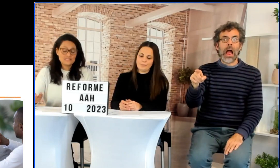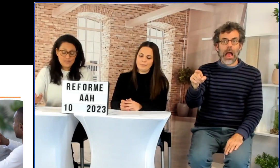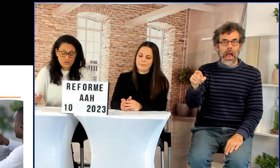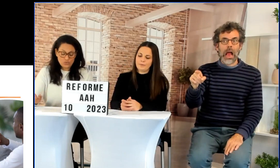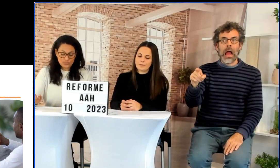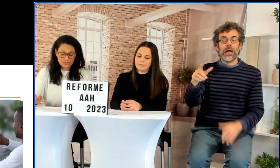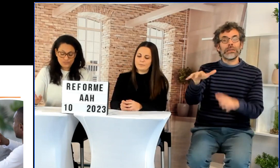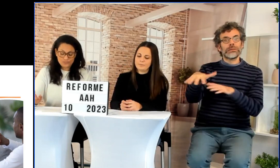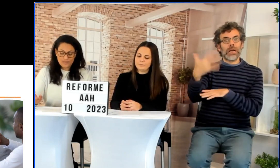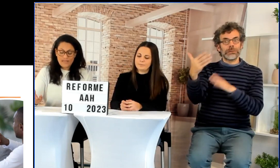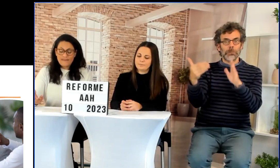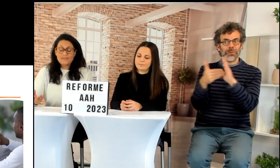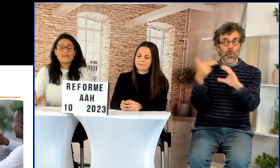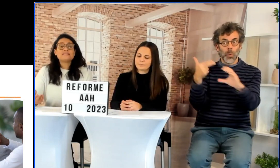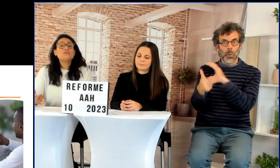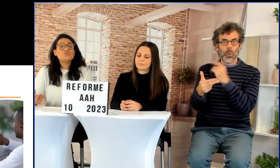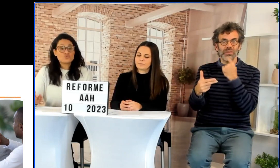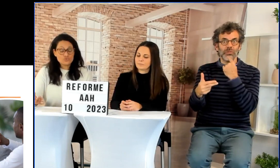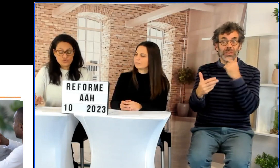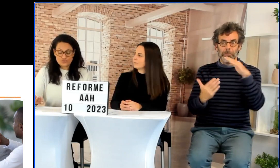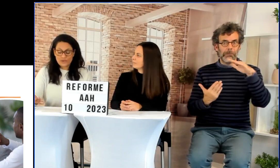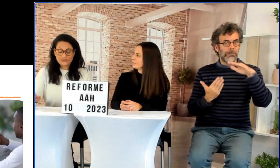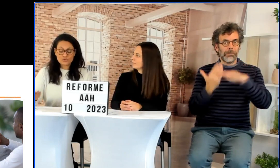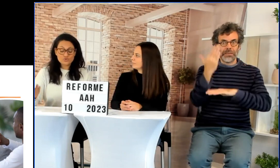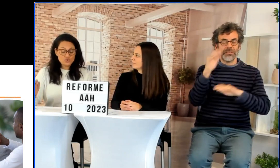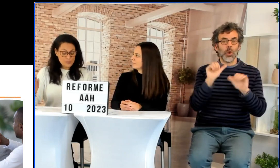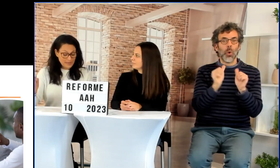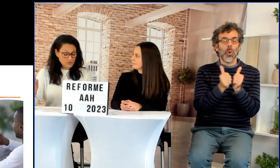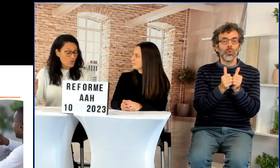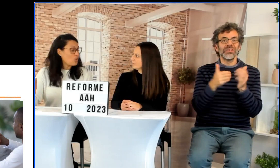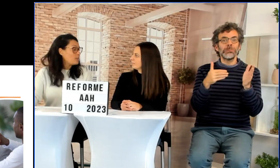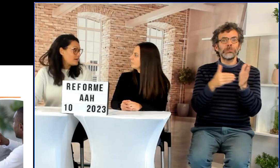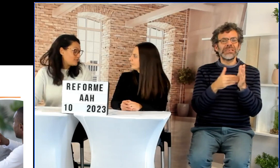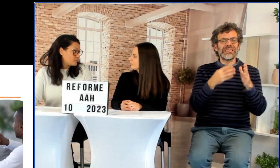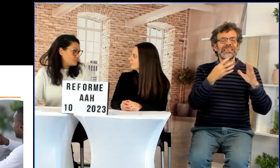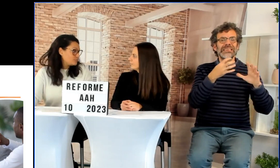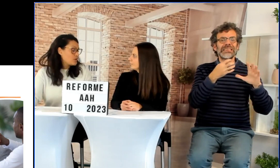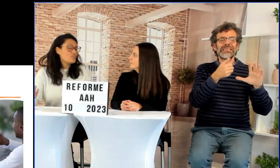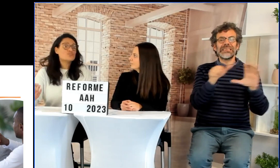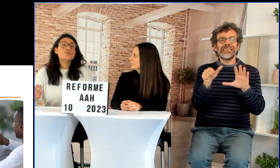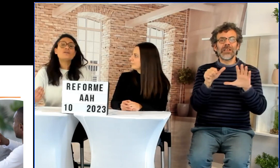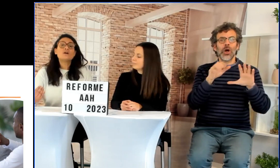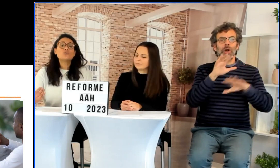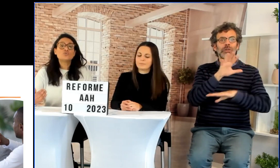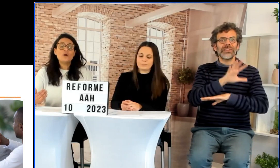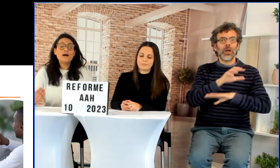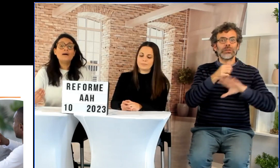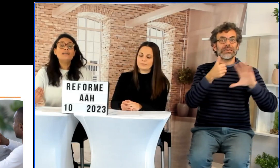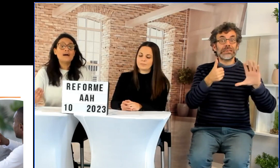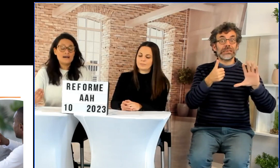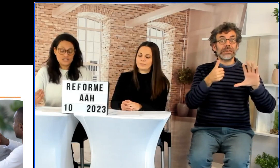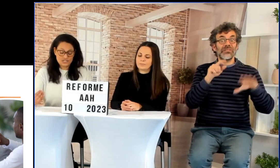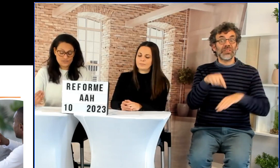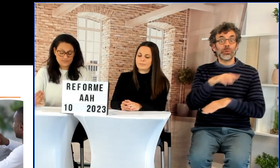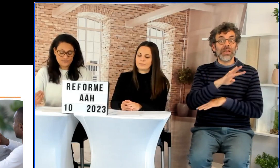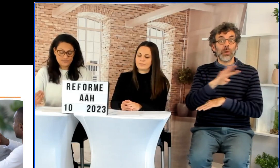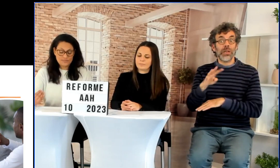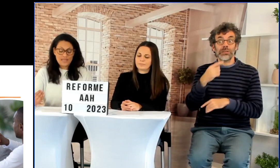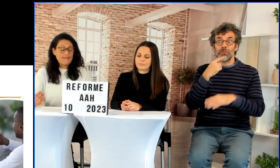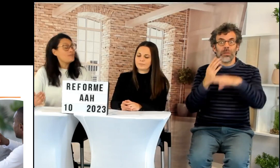à 15 000 €, eh bien ses ressources seraient donc supérieures au plafond pour avoir le droit à